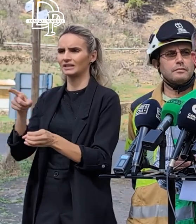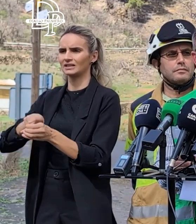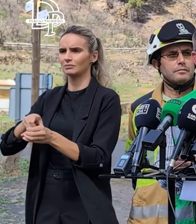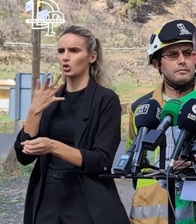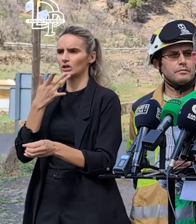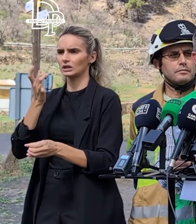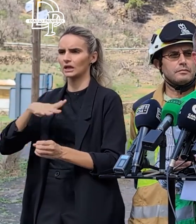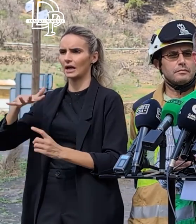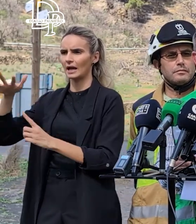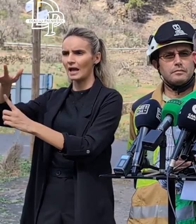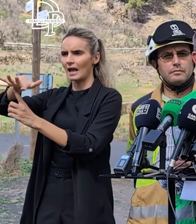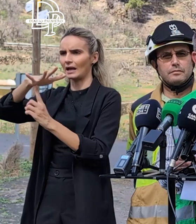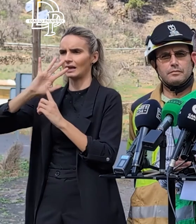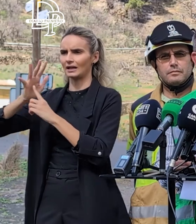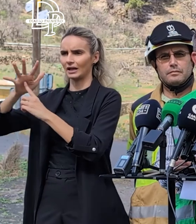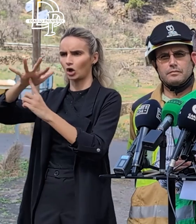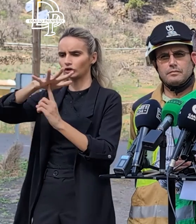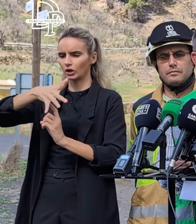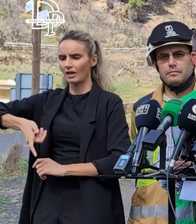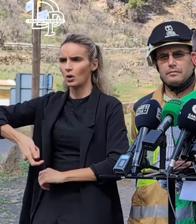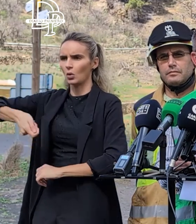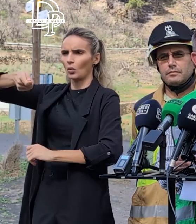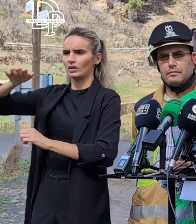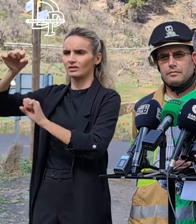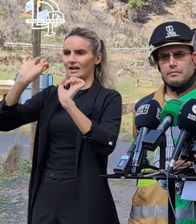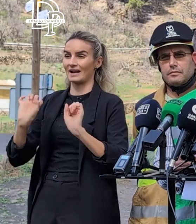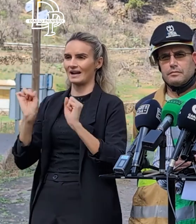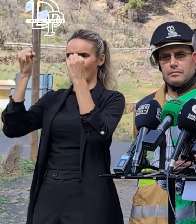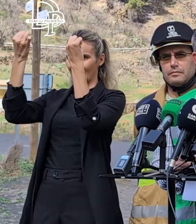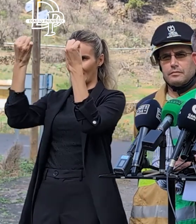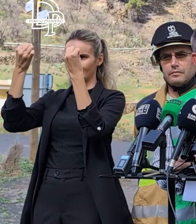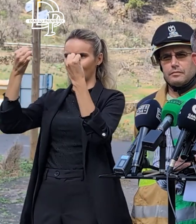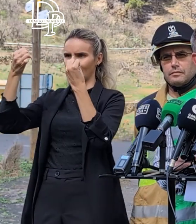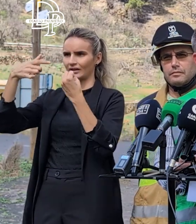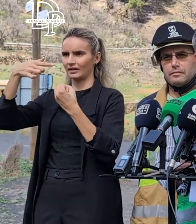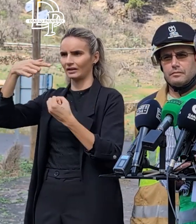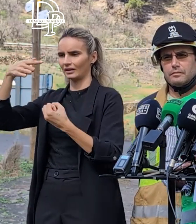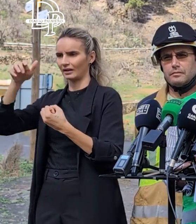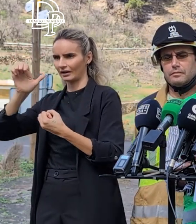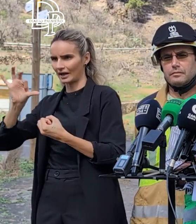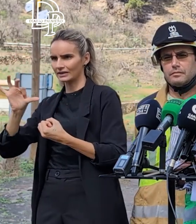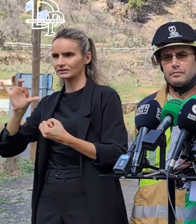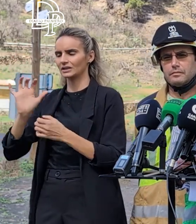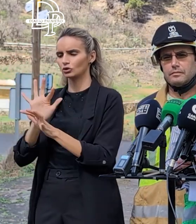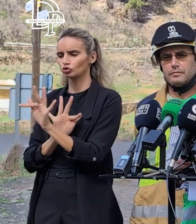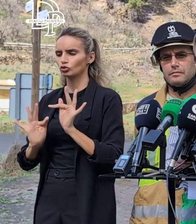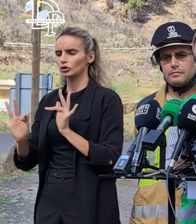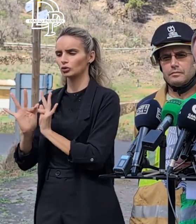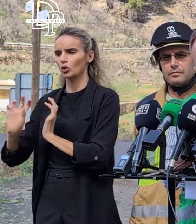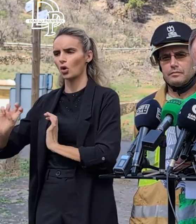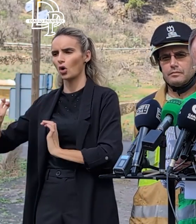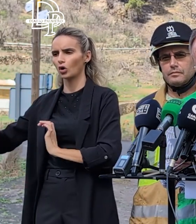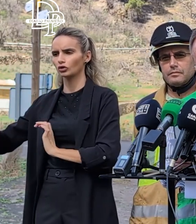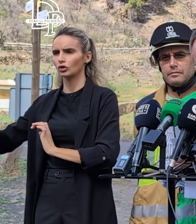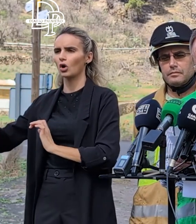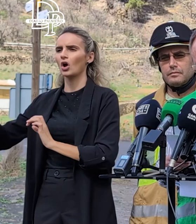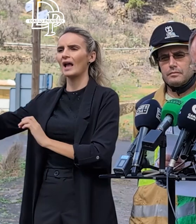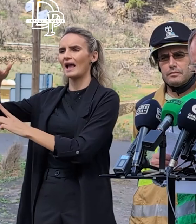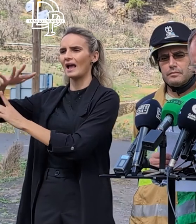el helicóptero de rescate del GES y fue sustituido por uno de los EIRIF.